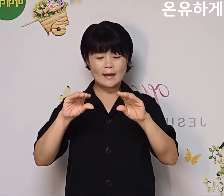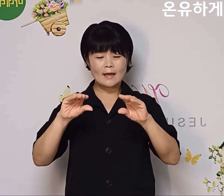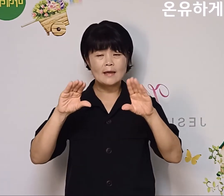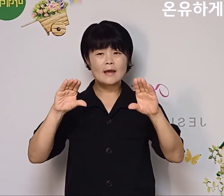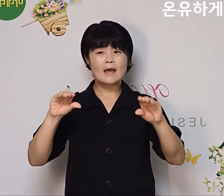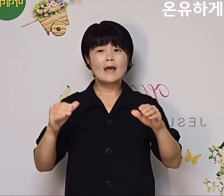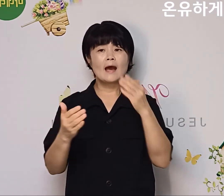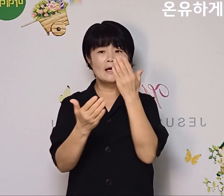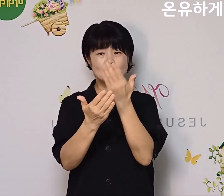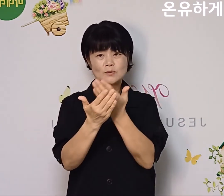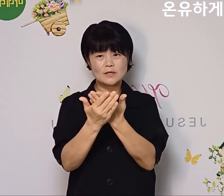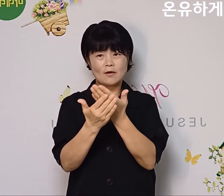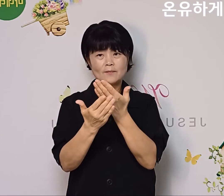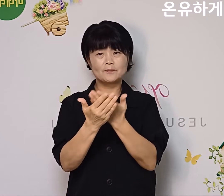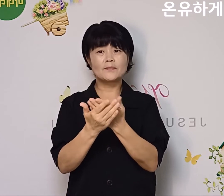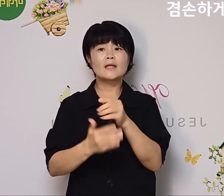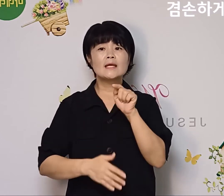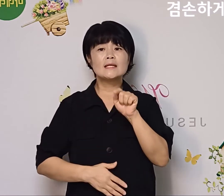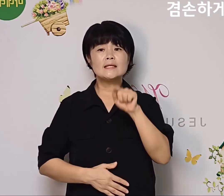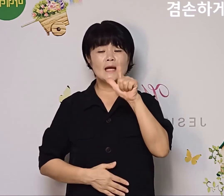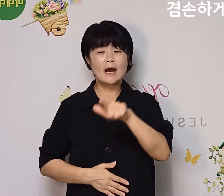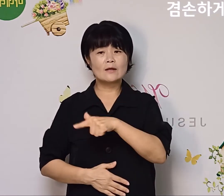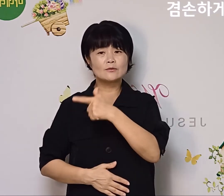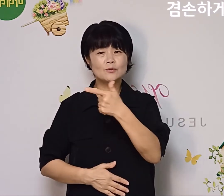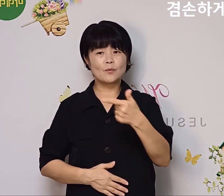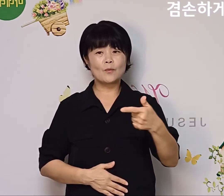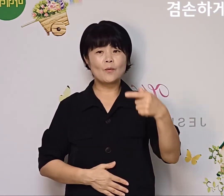온유하게 하소서. 이 하루도